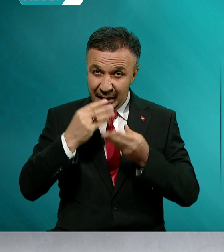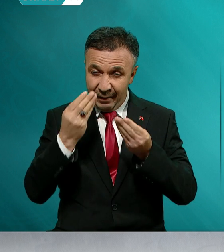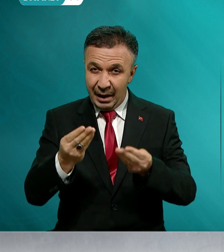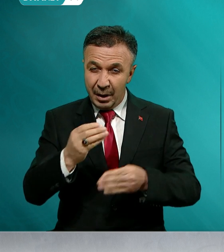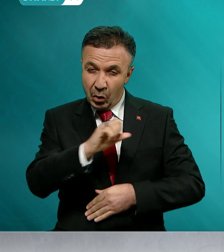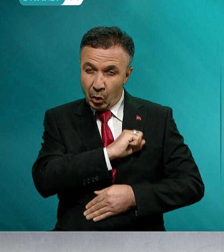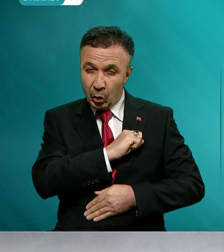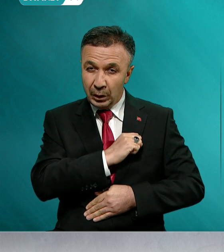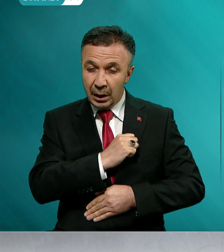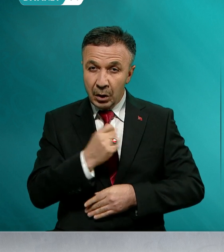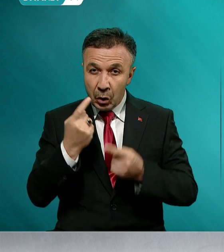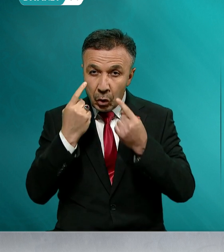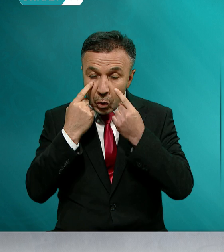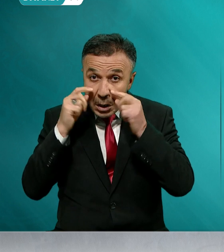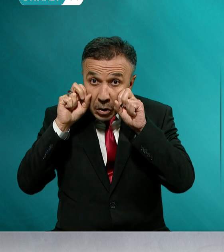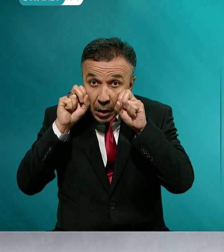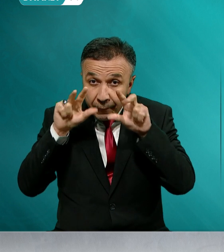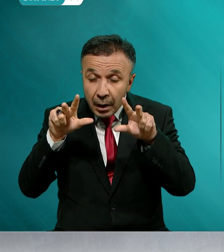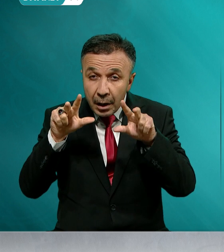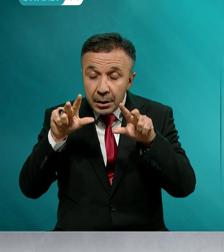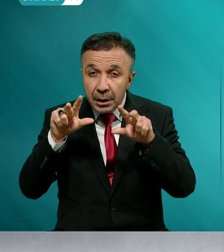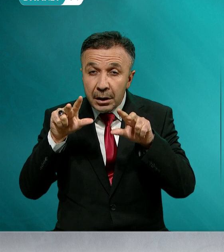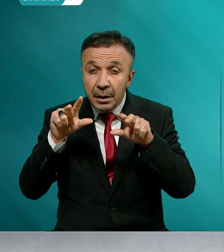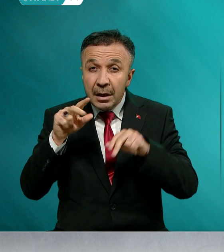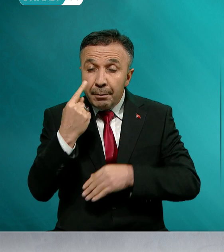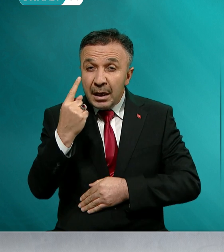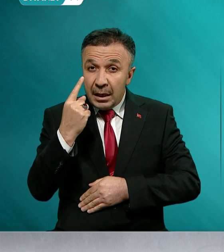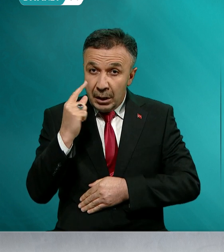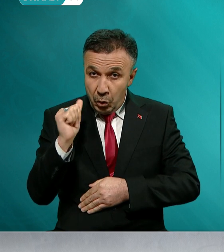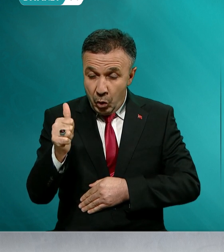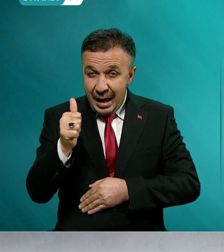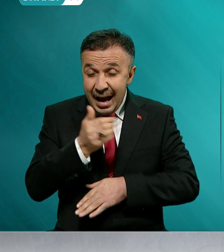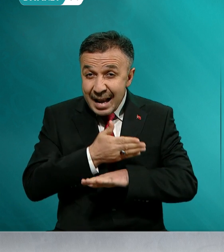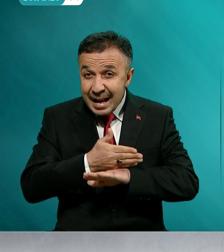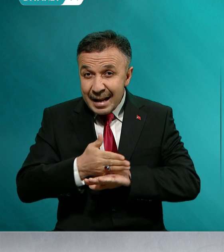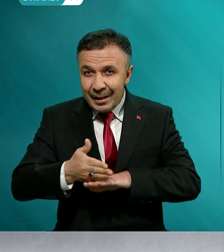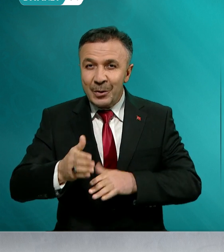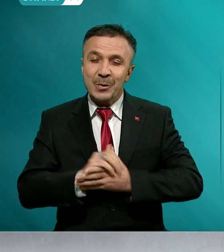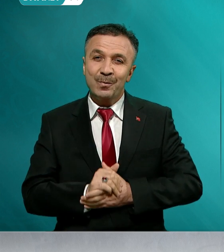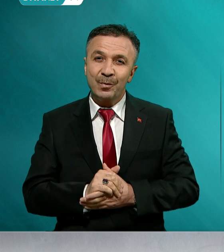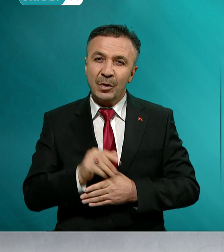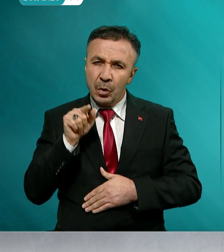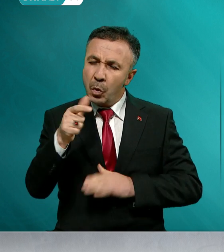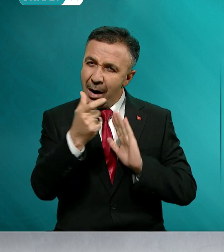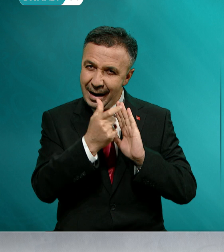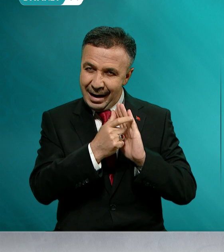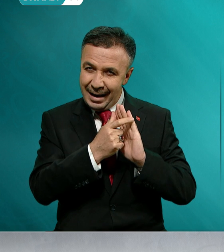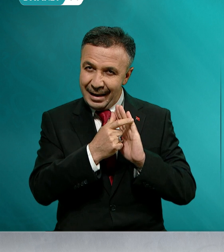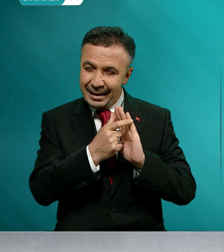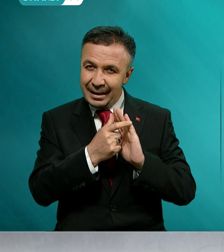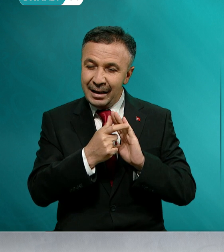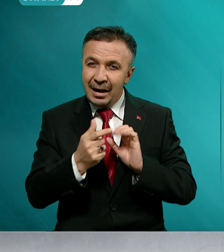korkudan Gözlerin dışarıya fırlayacağı bir güne erteliyor bu ayet